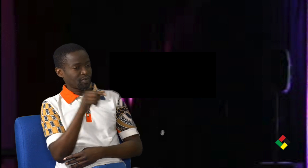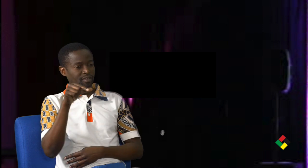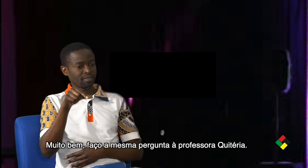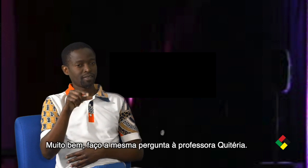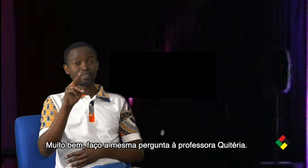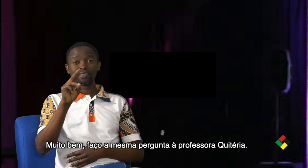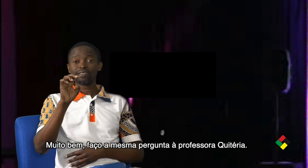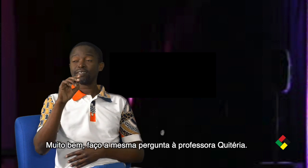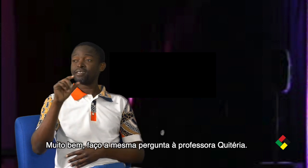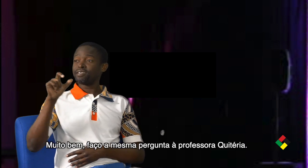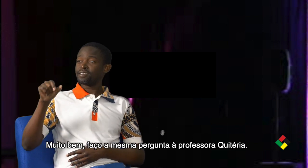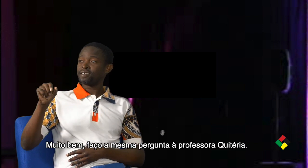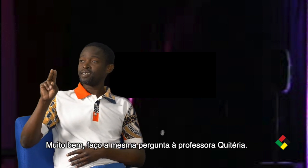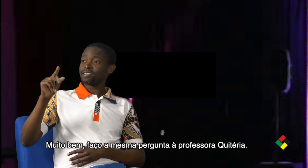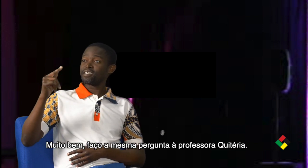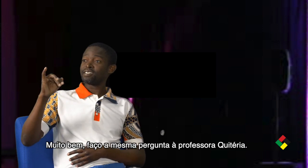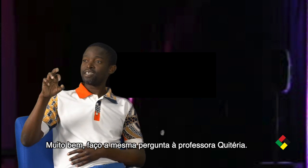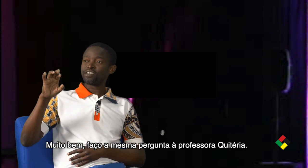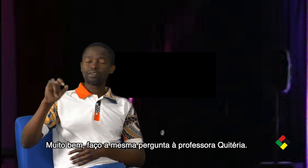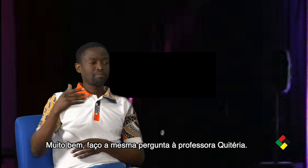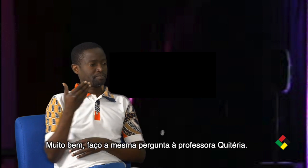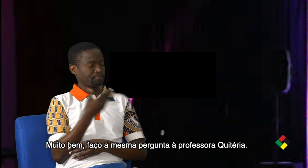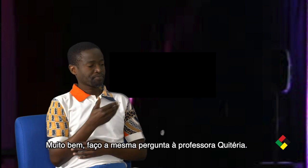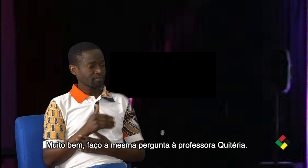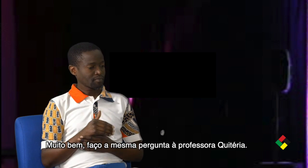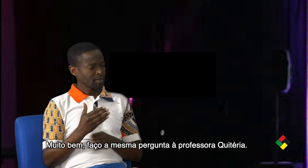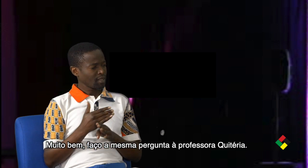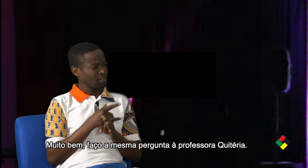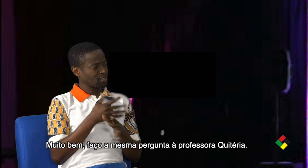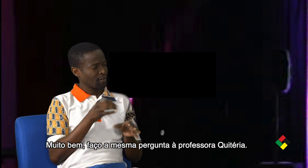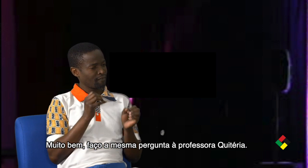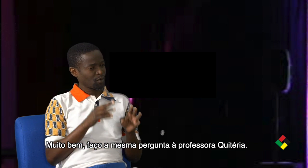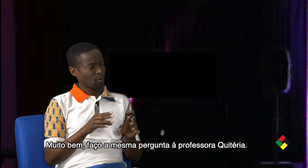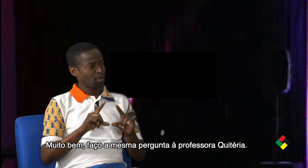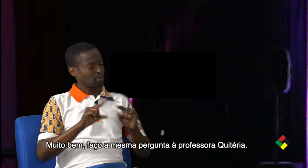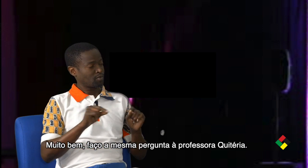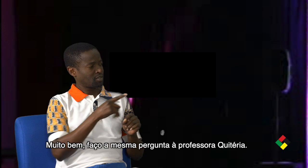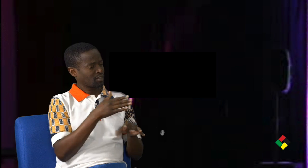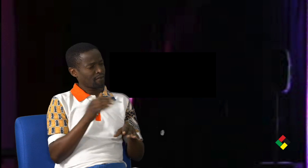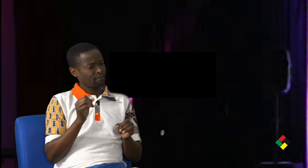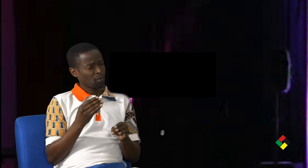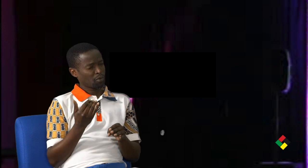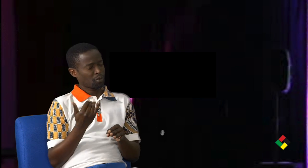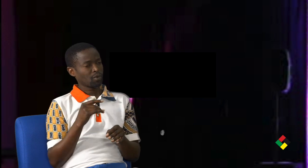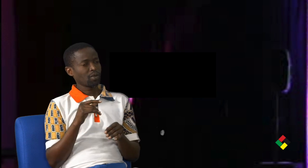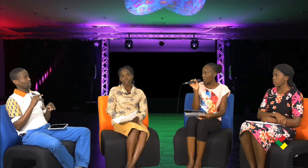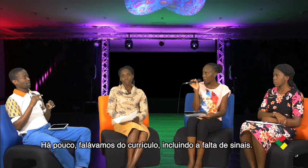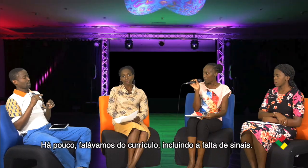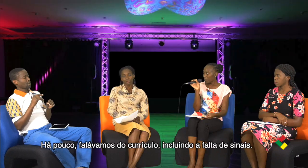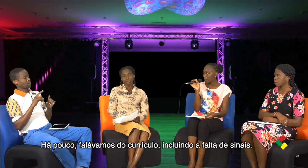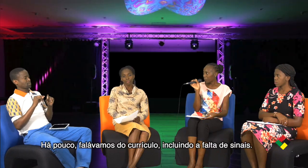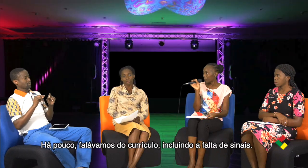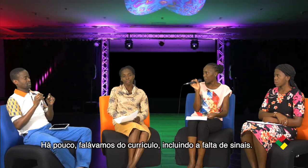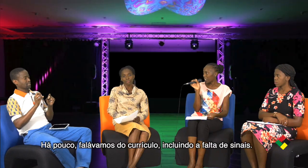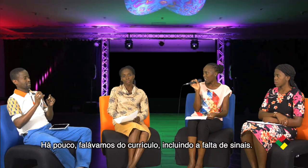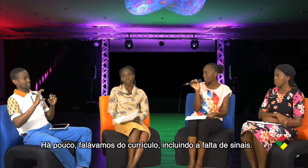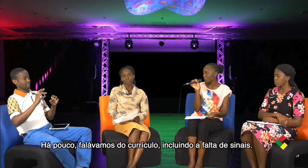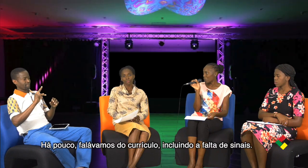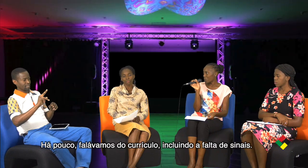Muito bem, passo a mesma pergunta para a professora Quitéria. Há pouco falávamos